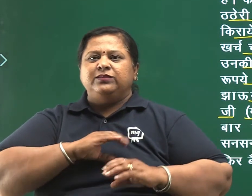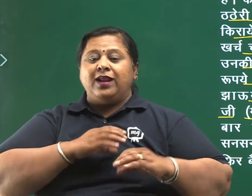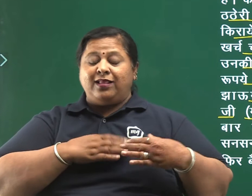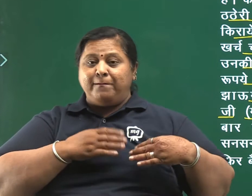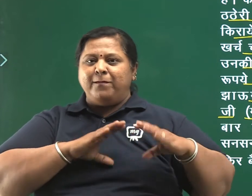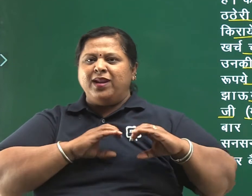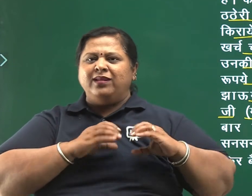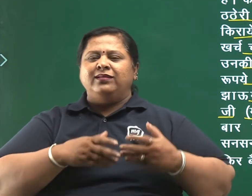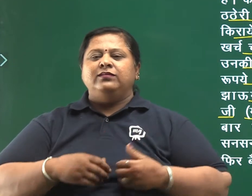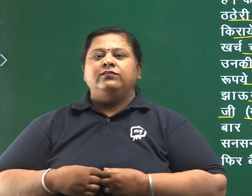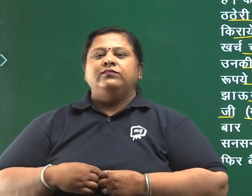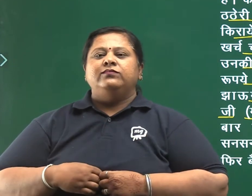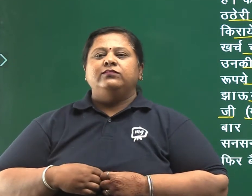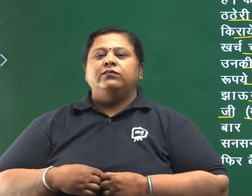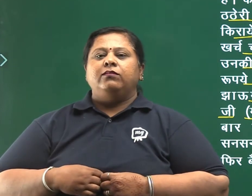अर्थात मन